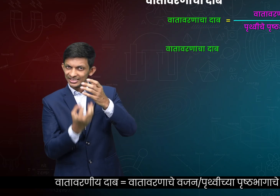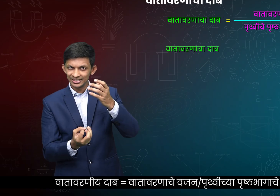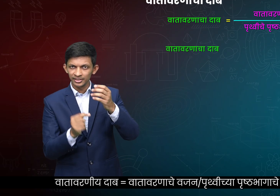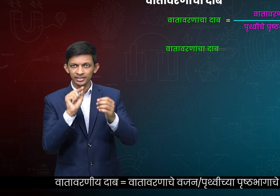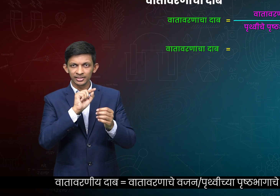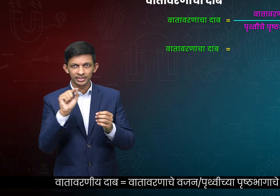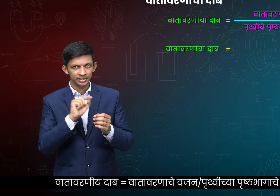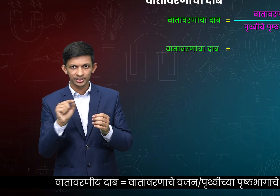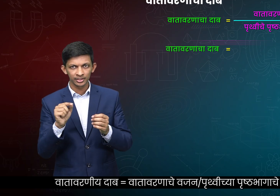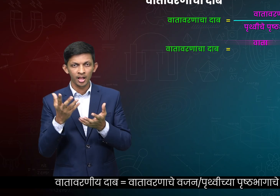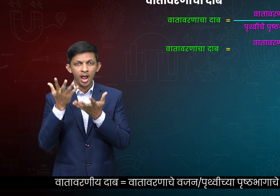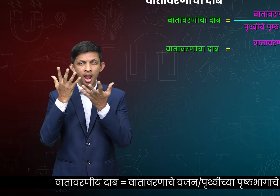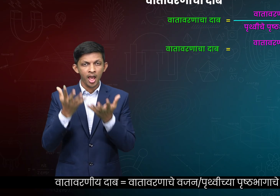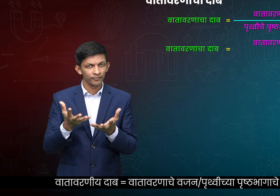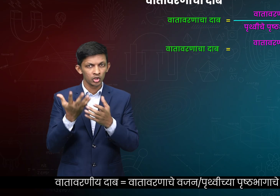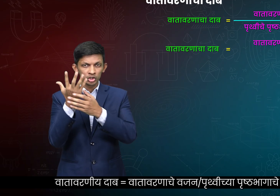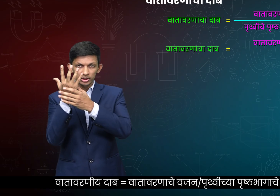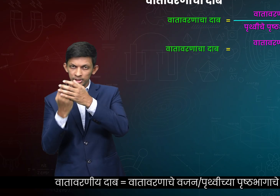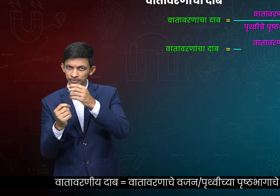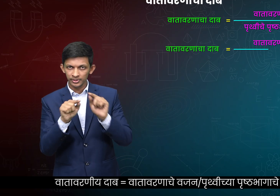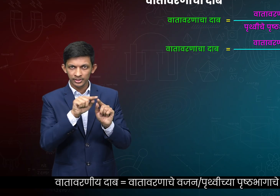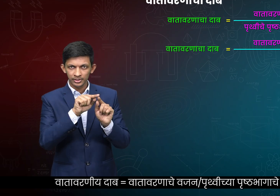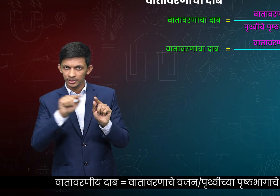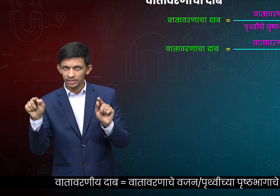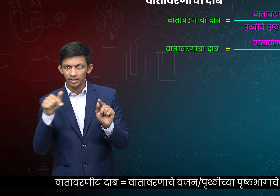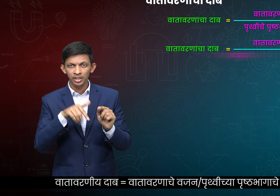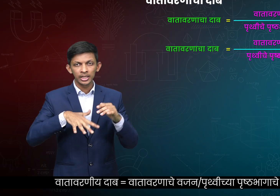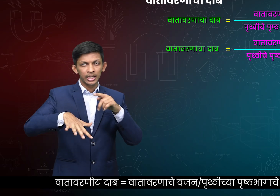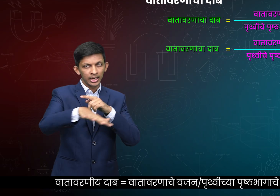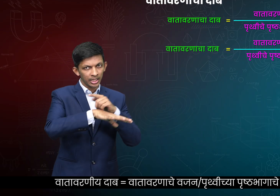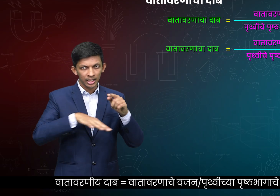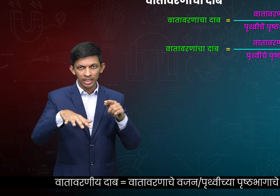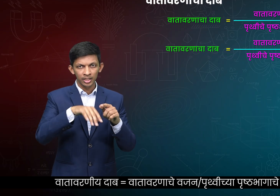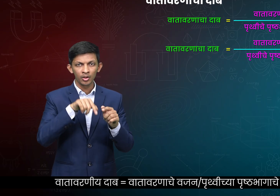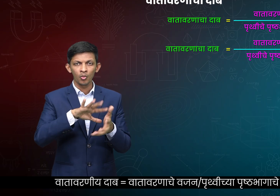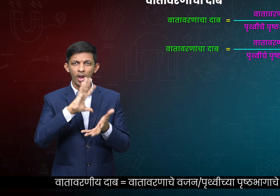वातावरणीय दाब वातावरणाचे वजन पृथ्वीच्या पृष्ठभागाचे क्षेत्रफळ.